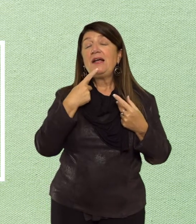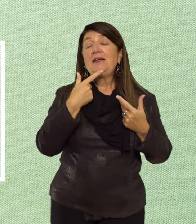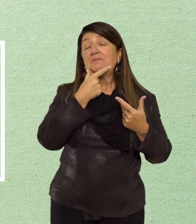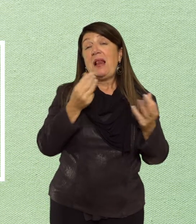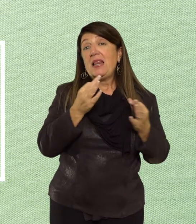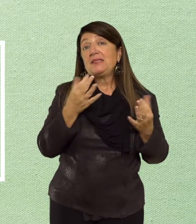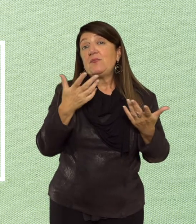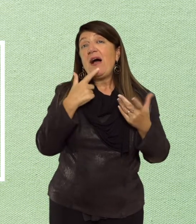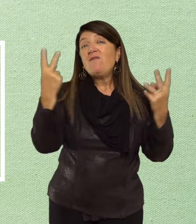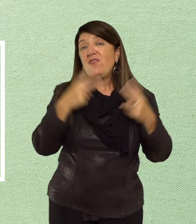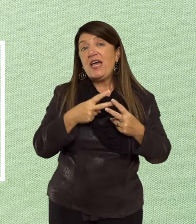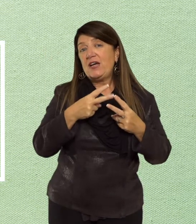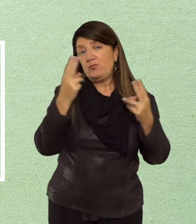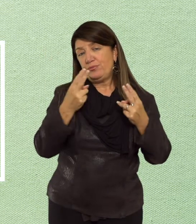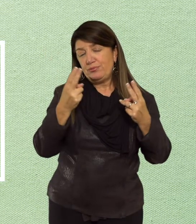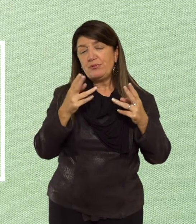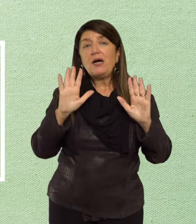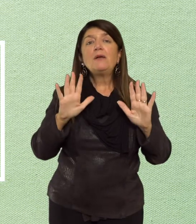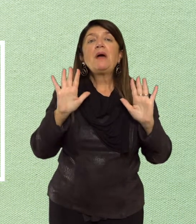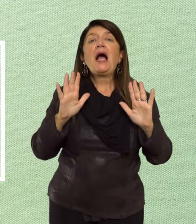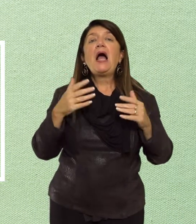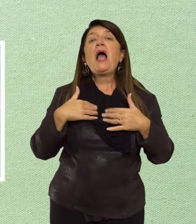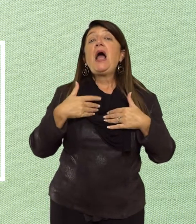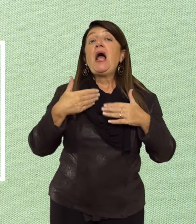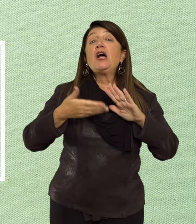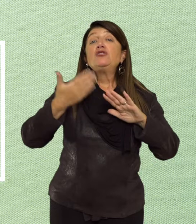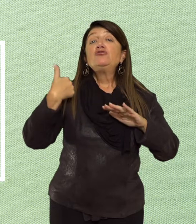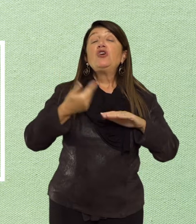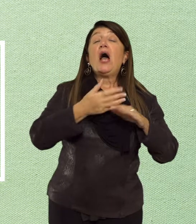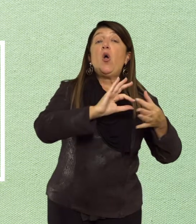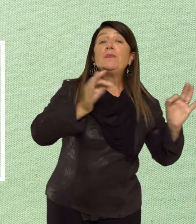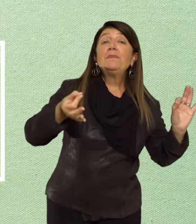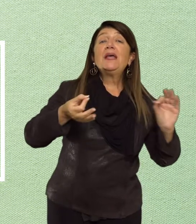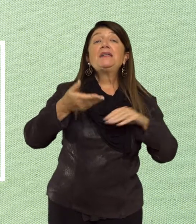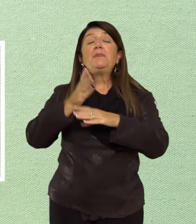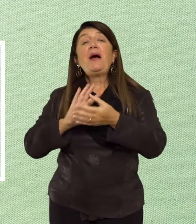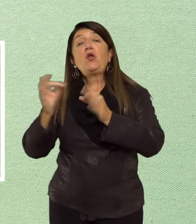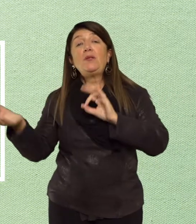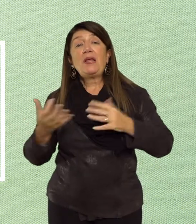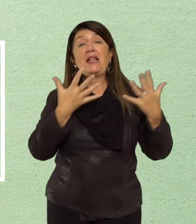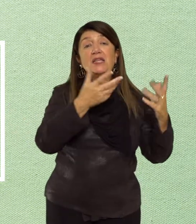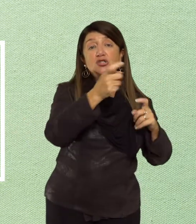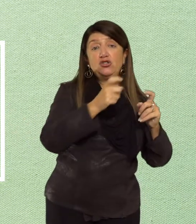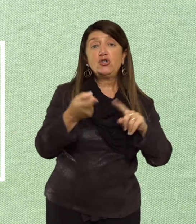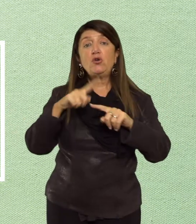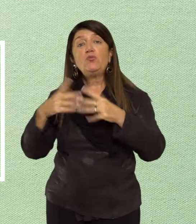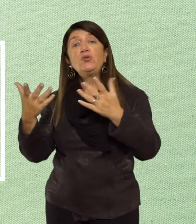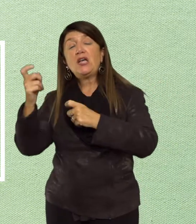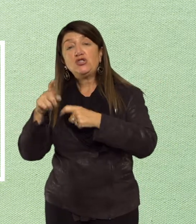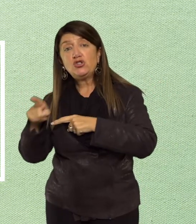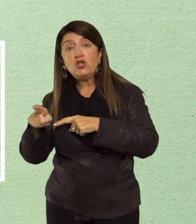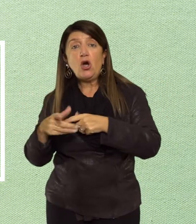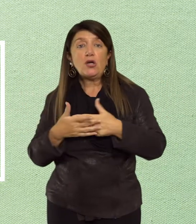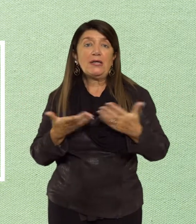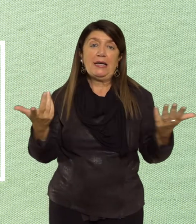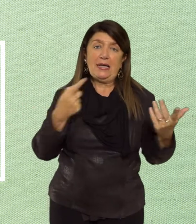che già le Olimpiadi a sé durano 10 giorni, le Paralimpiadi altri 10 giorni. E mantenere la forma per un atleta 10 giorni è già